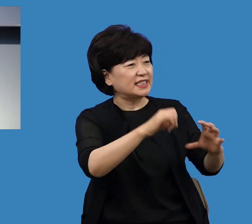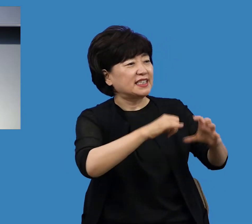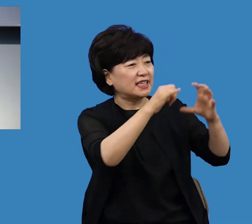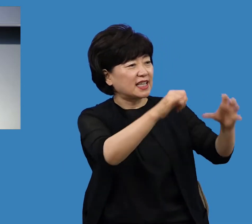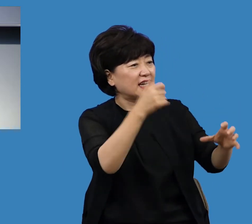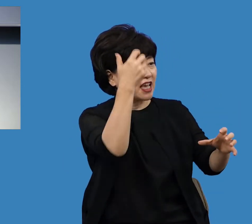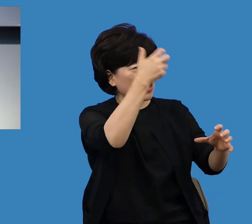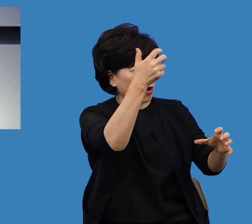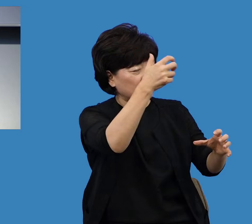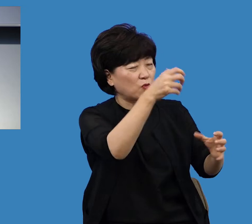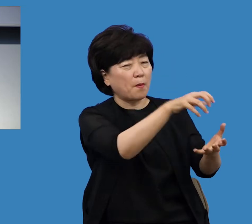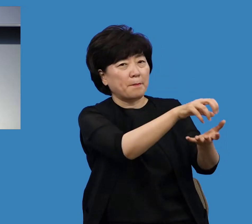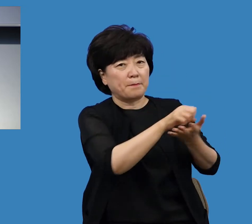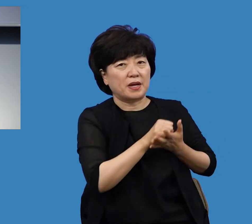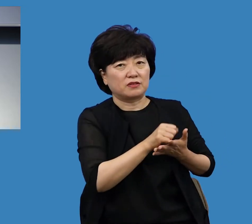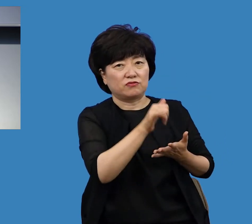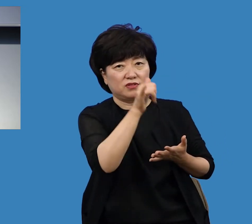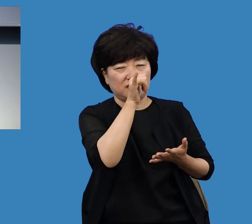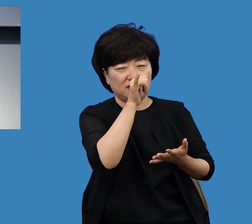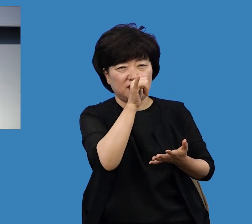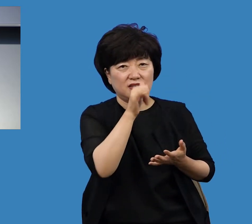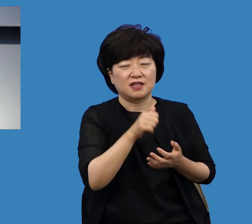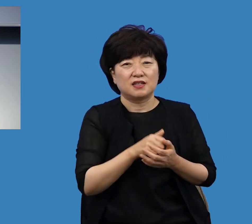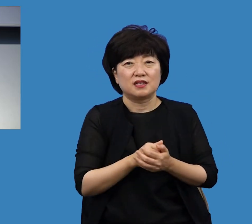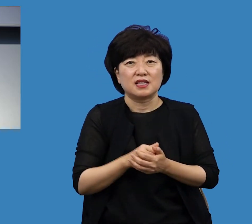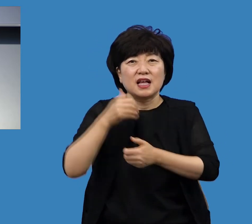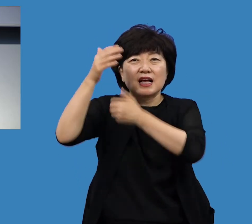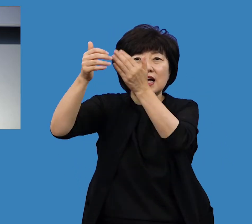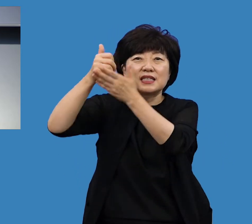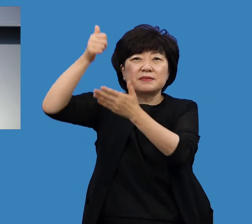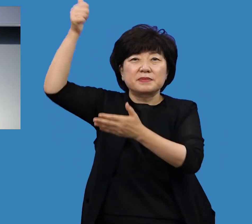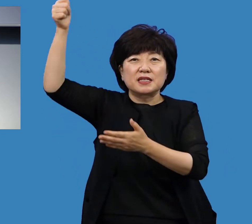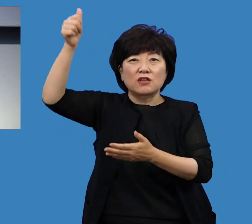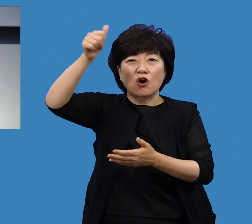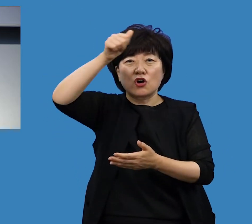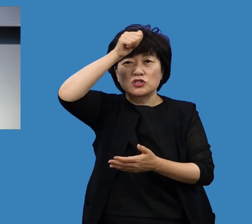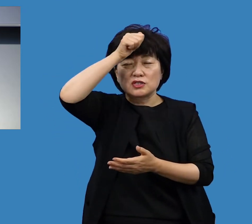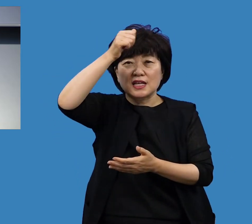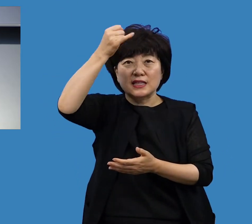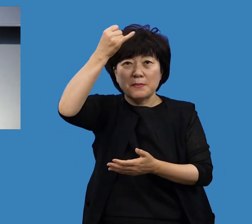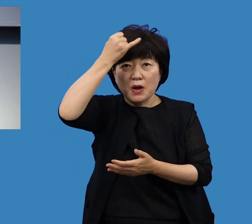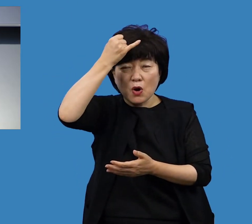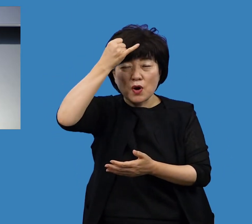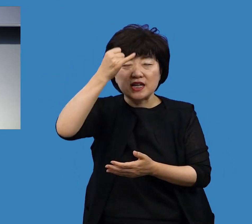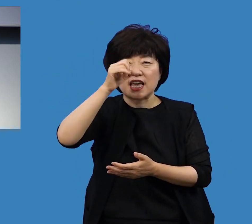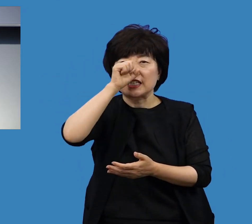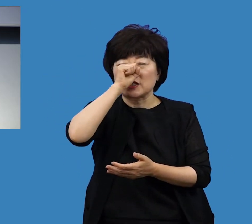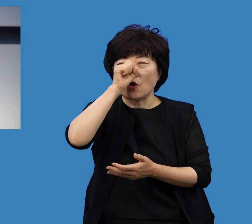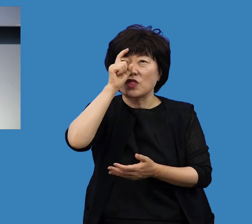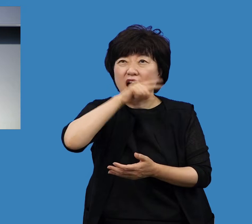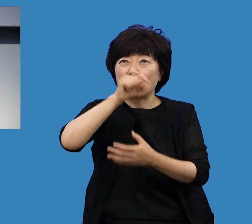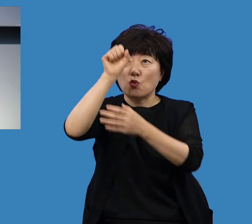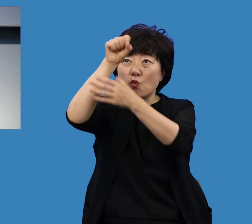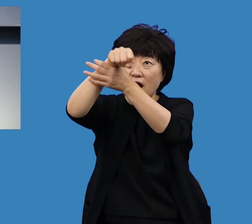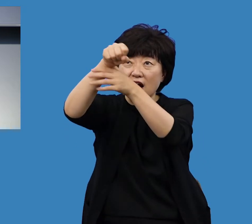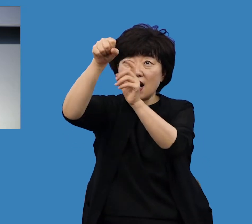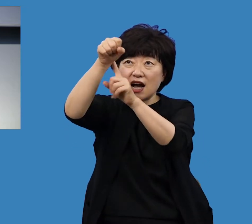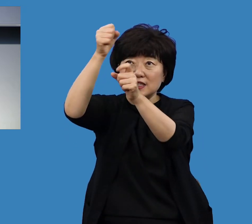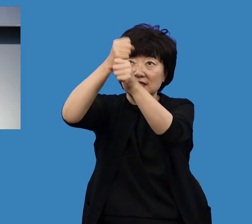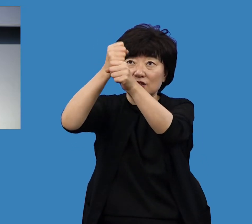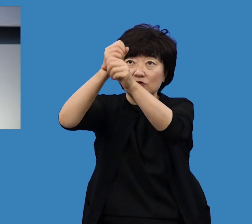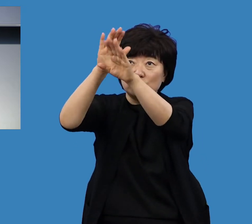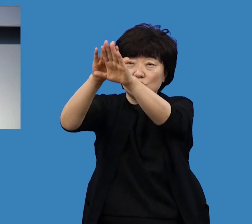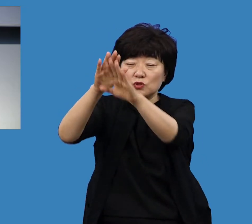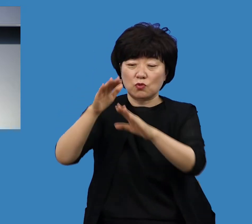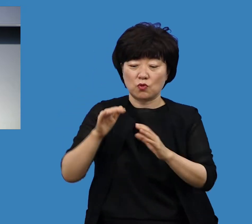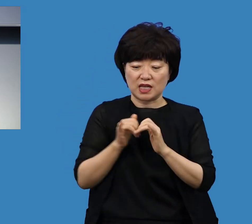받을 수도 있습니다. 그래서 하나님께서 처음에 선악과를 지으시고 선택할 수 있는 자유를 주셨을 때 그것은